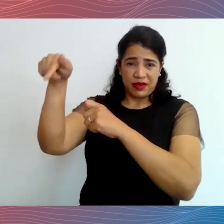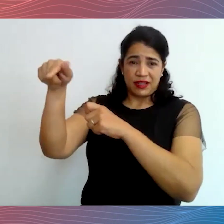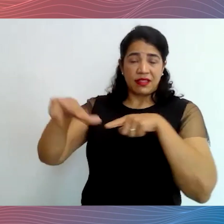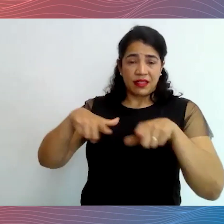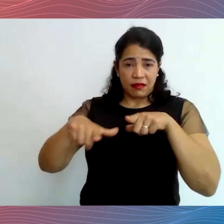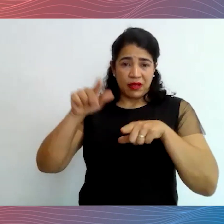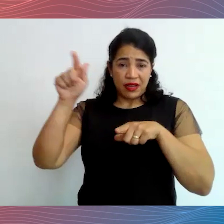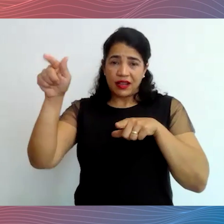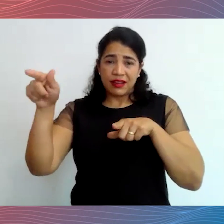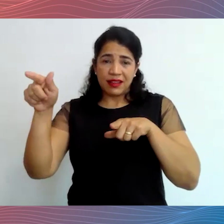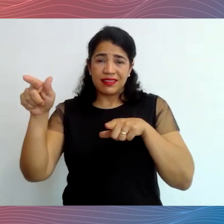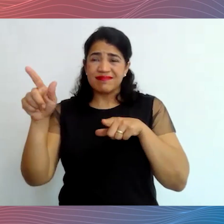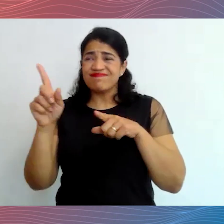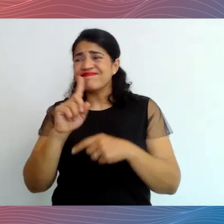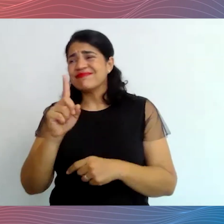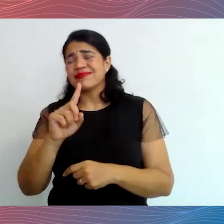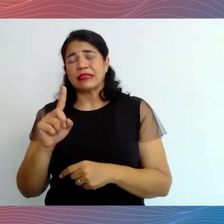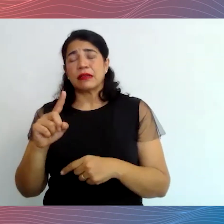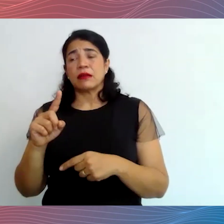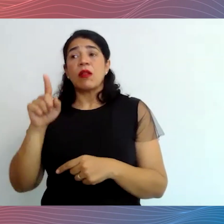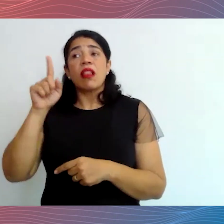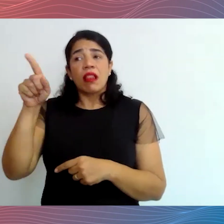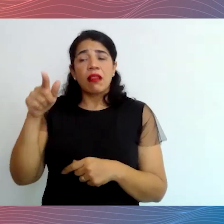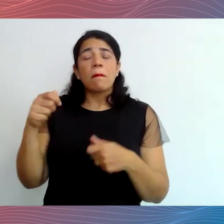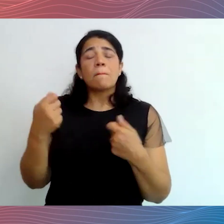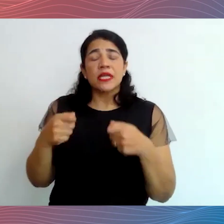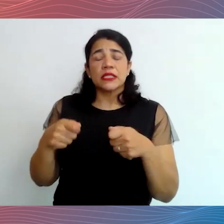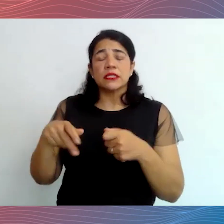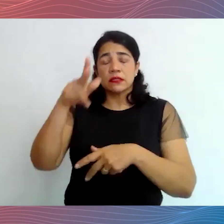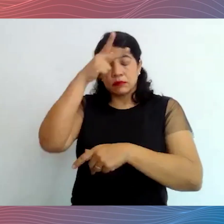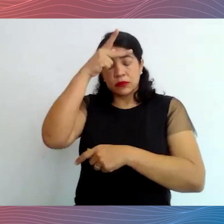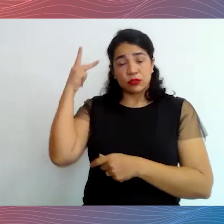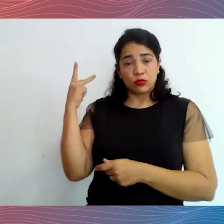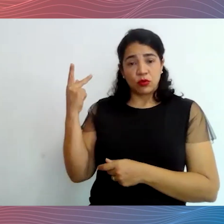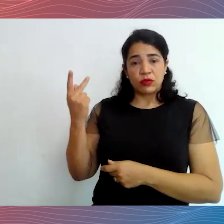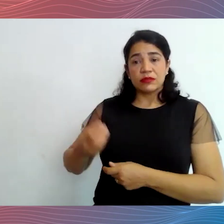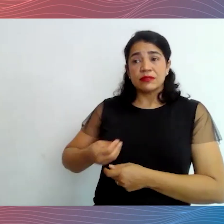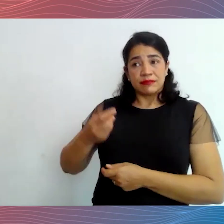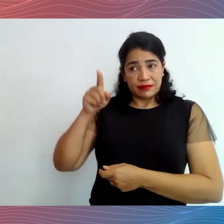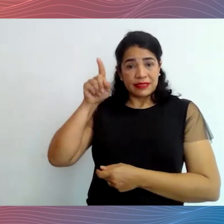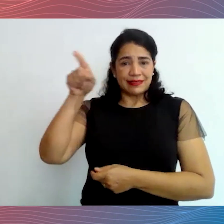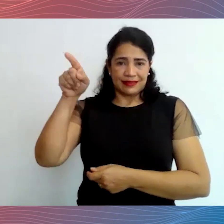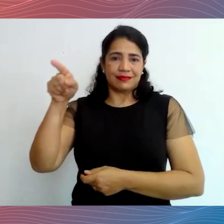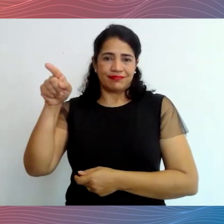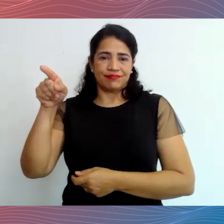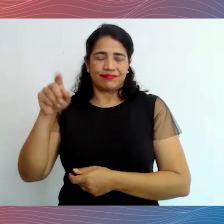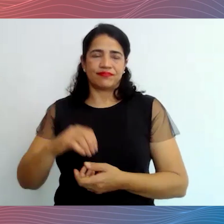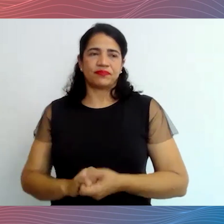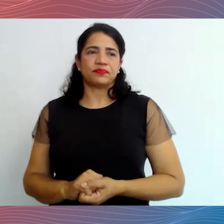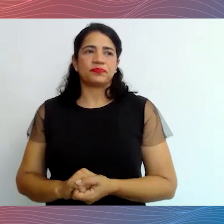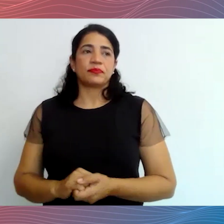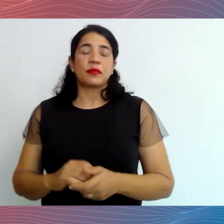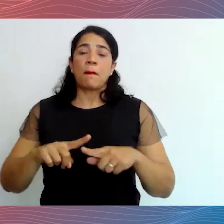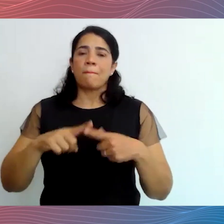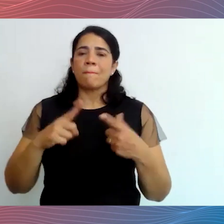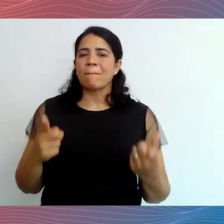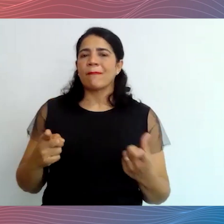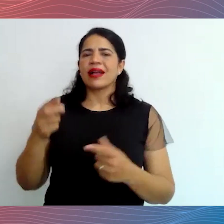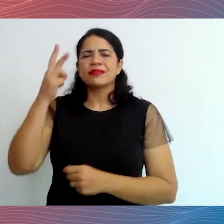Estados Unidos. E dessa vez na Flórida o Senhor nos deu uma luz. Vocês se esqueceram que o Porto Rico faz parte dos Estados